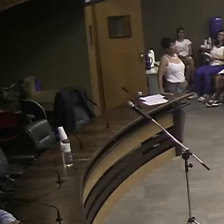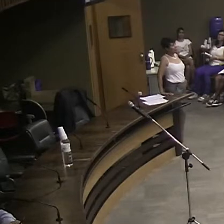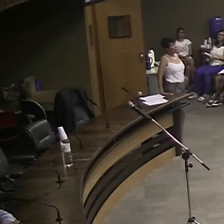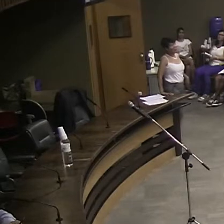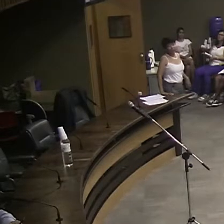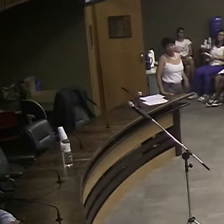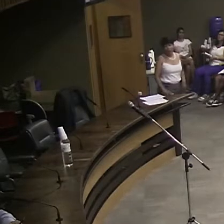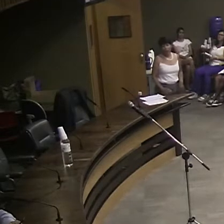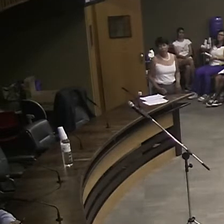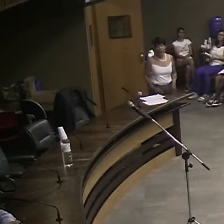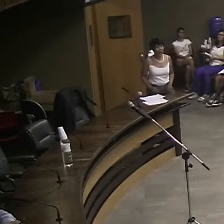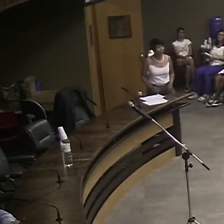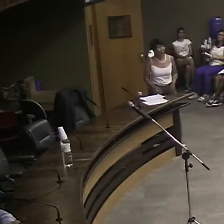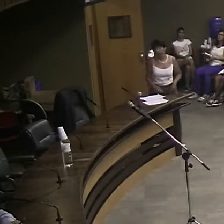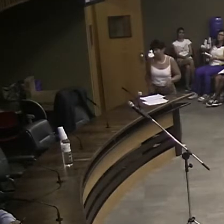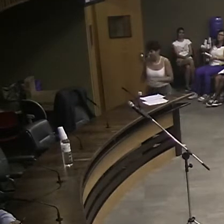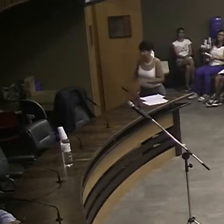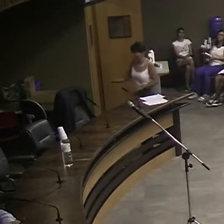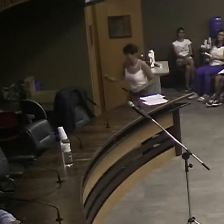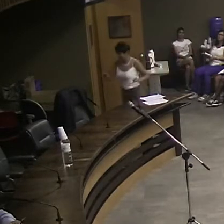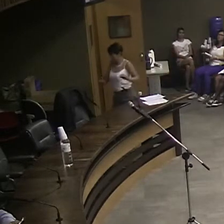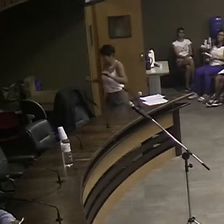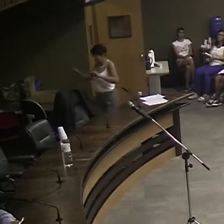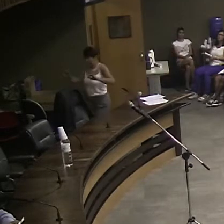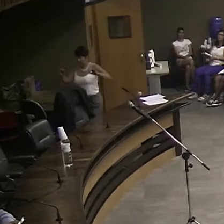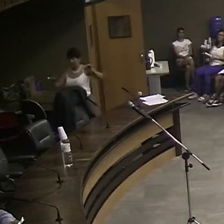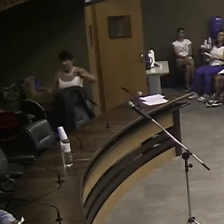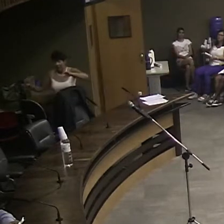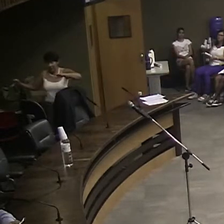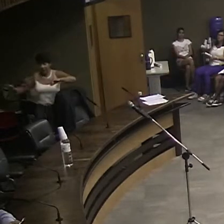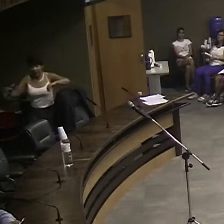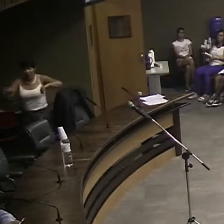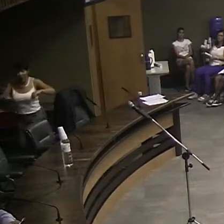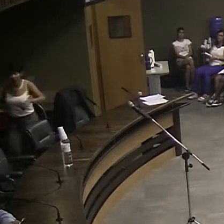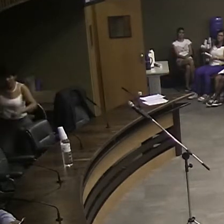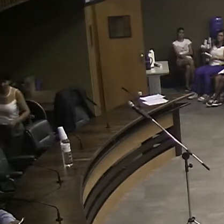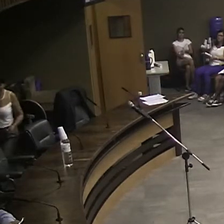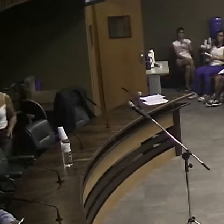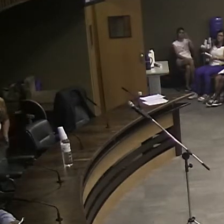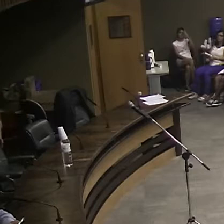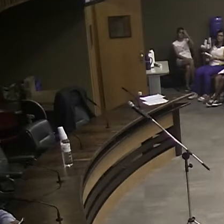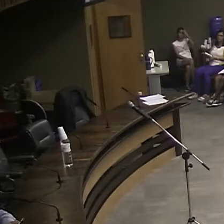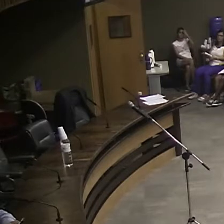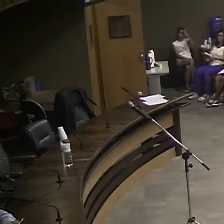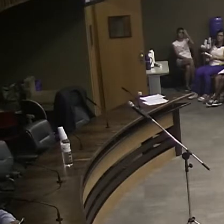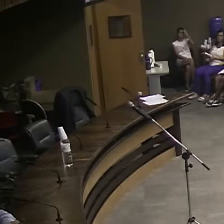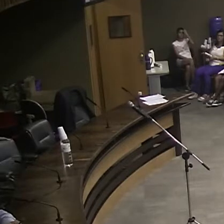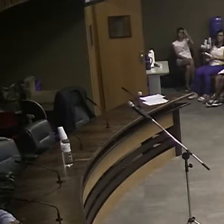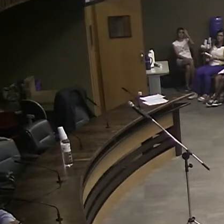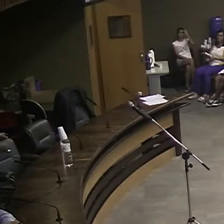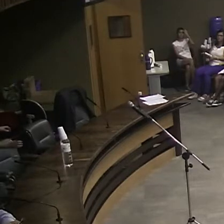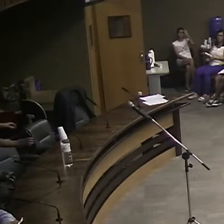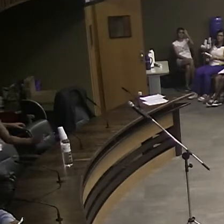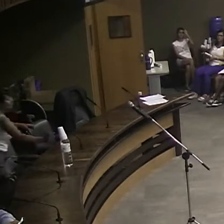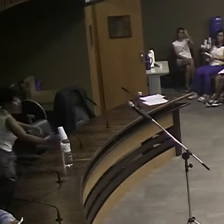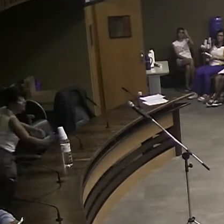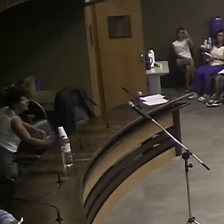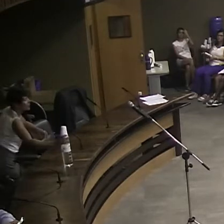Vamos lá ver. Isso eu vou pegar uma dúvida. Tá. Tá aqui mesmo. E aí a gente parou aqui. E